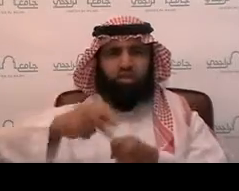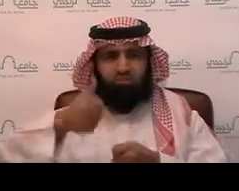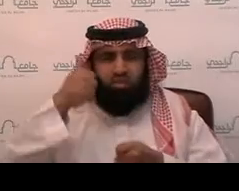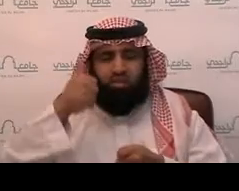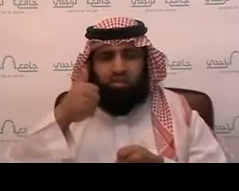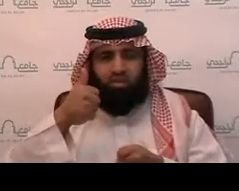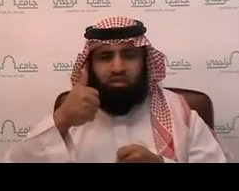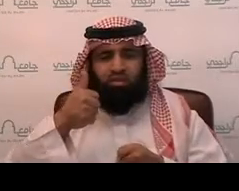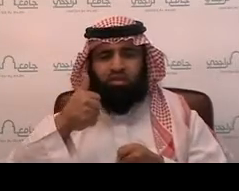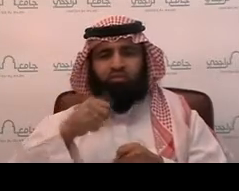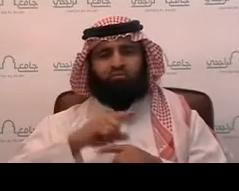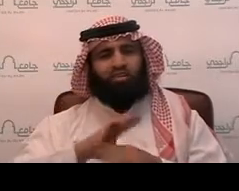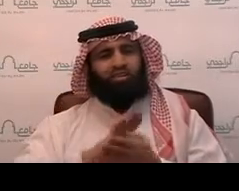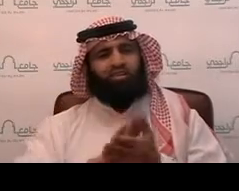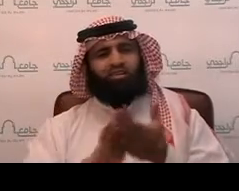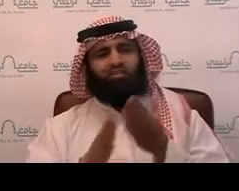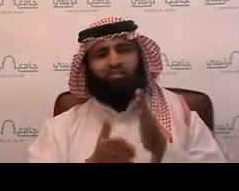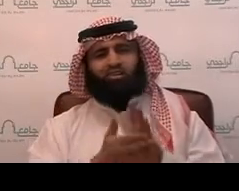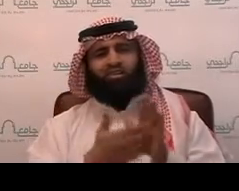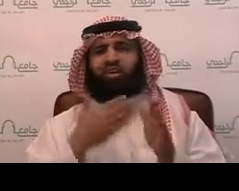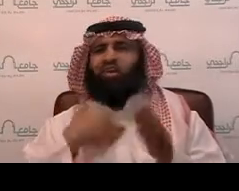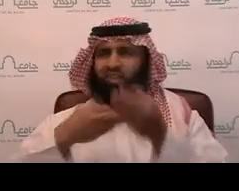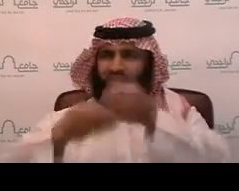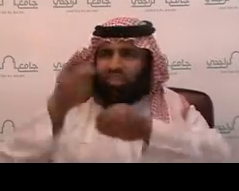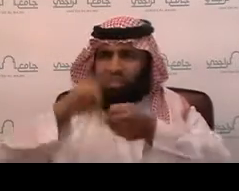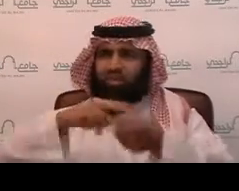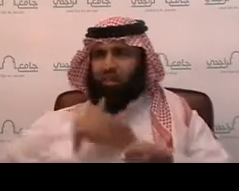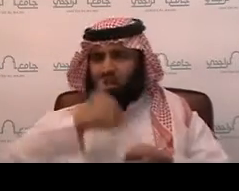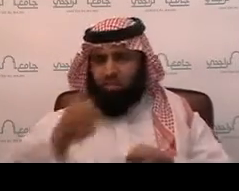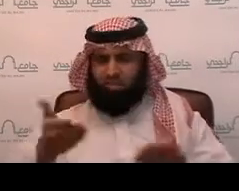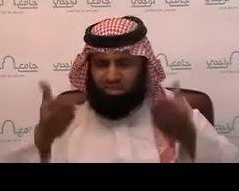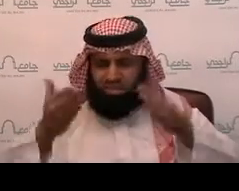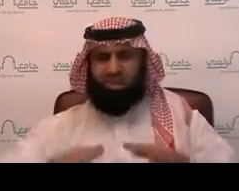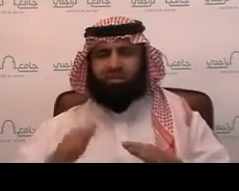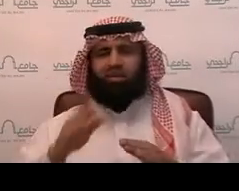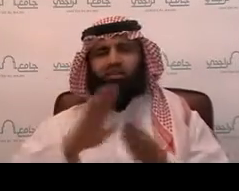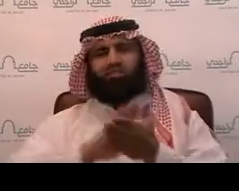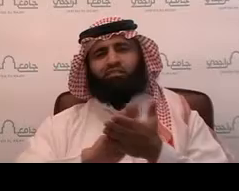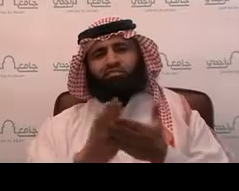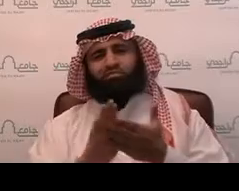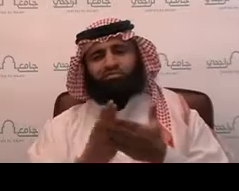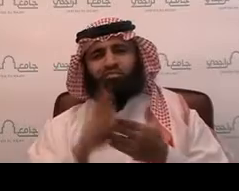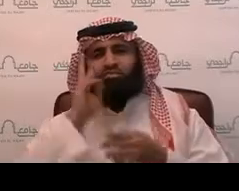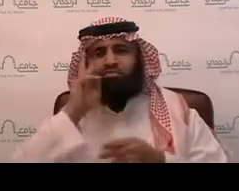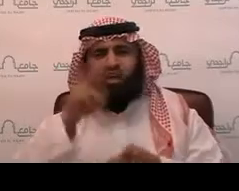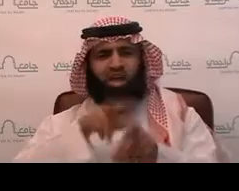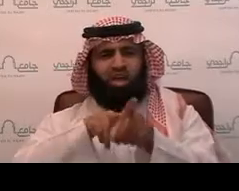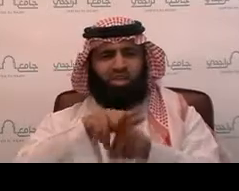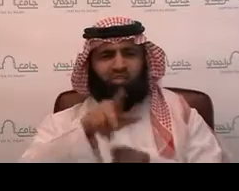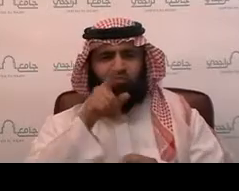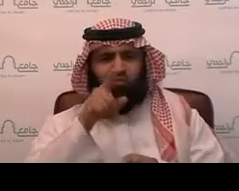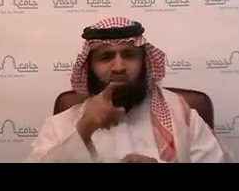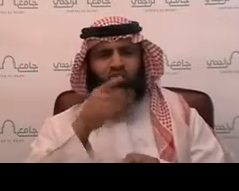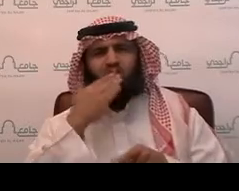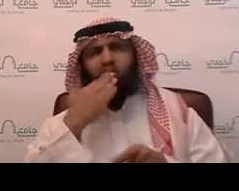لو أن الله هداني لكنت من المتقين، أو تقول حين ترى العذاب لو أن لي كرة فأكون من المحسنين.